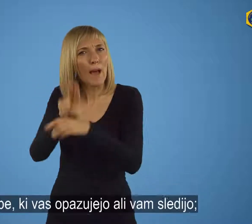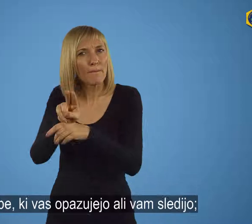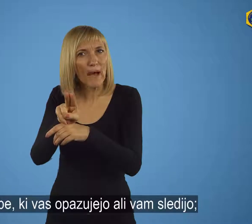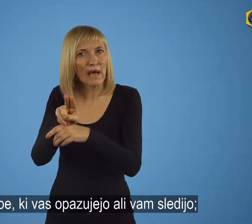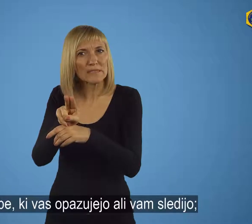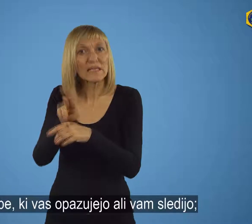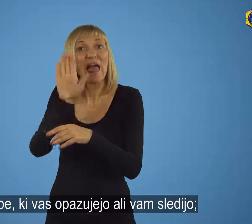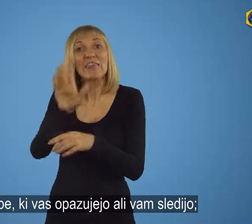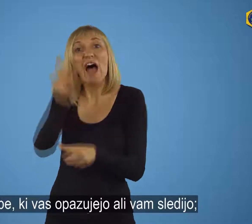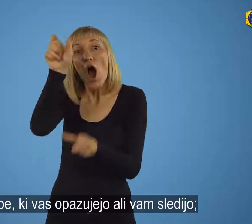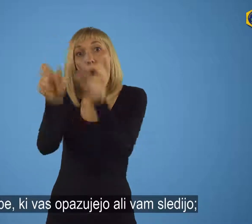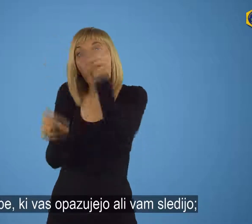vam sledijo.